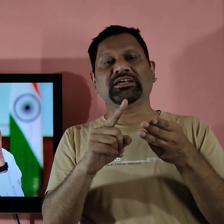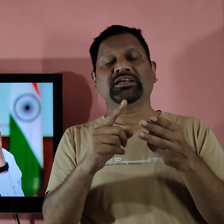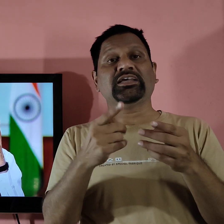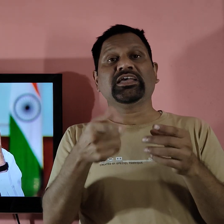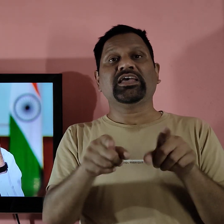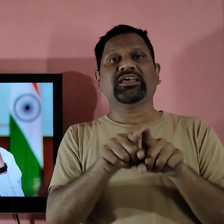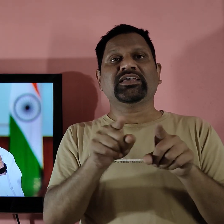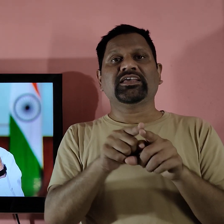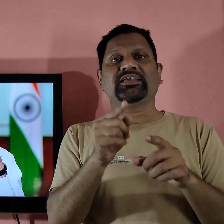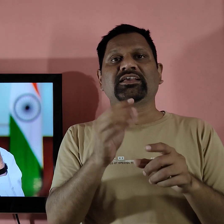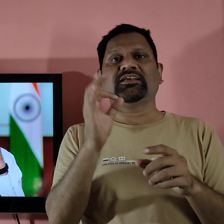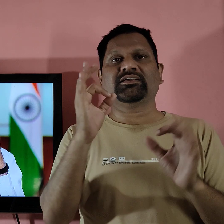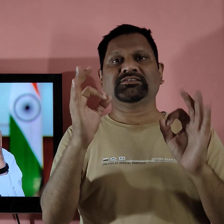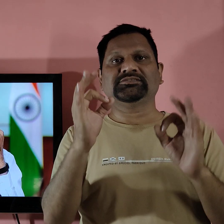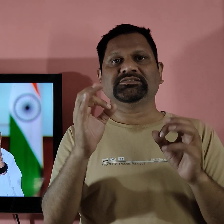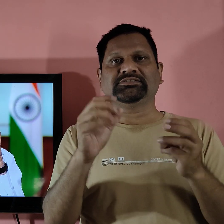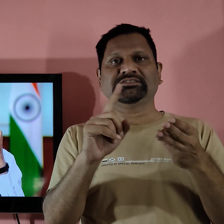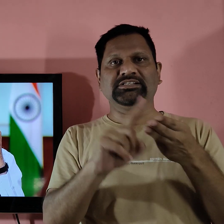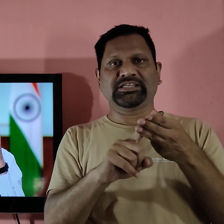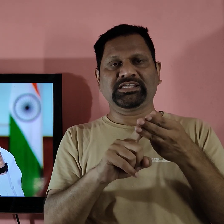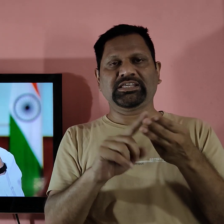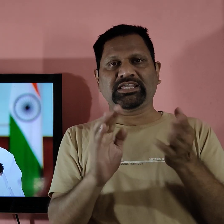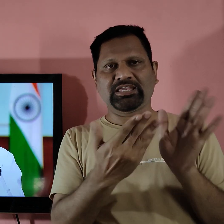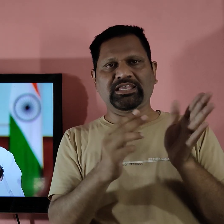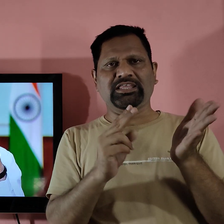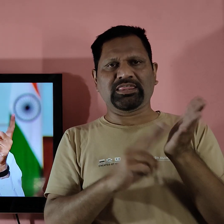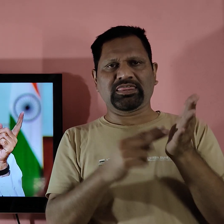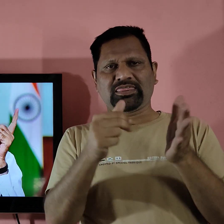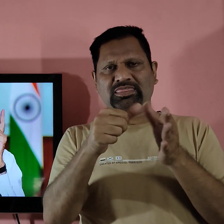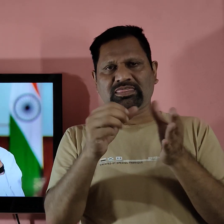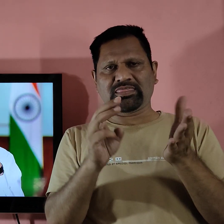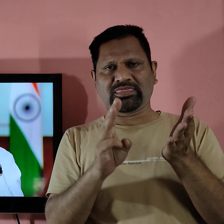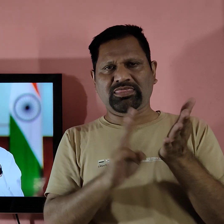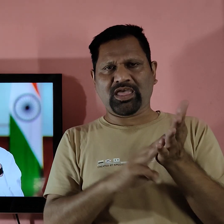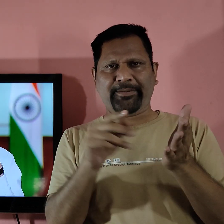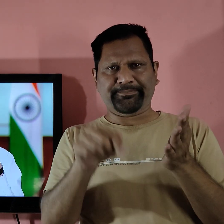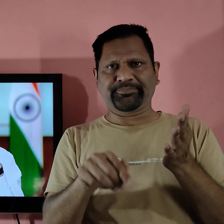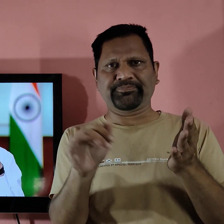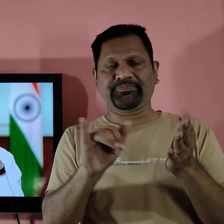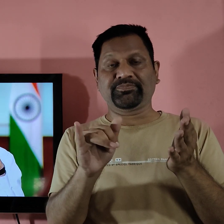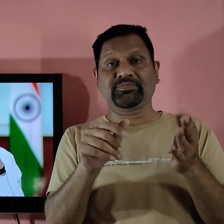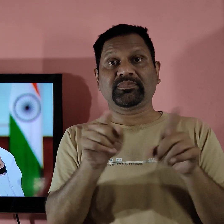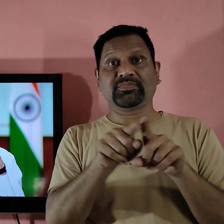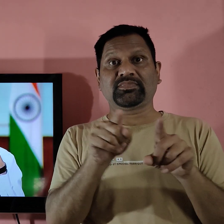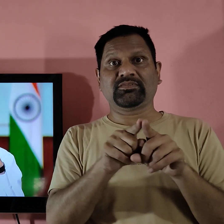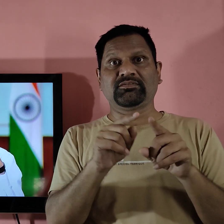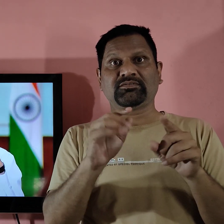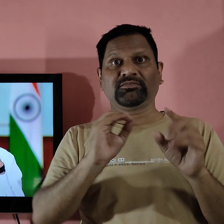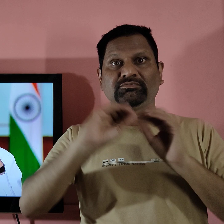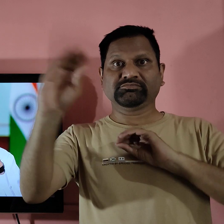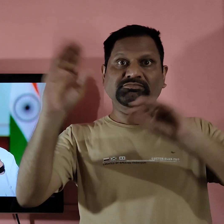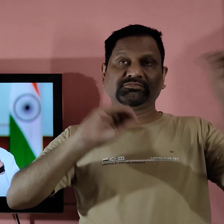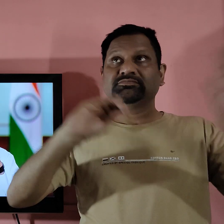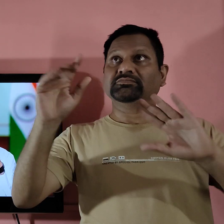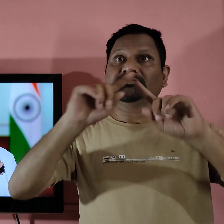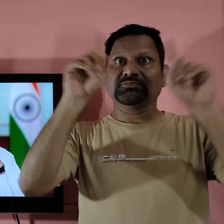इनाम भी टेक्नोलॉजी के माध्यम से देश के हर कोने में हमारे किसान को अच्छा मार्केट मिल